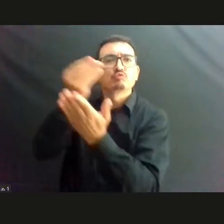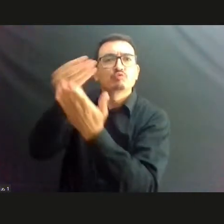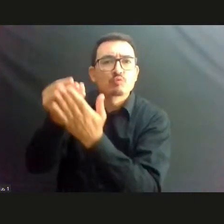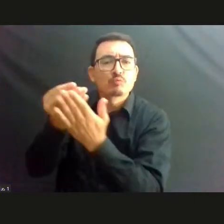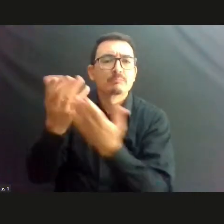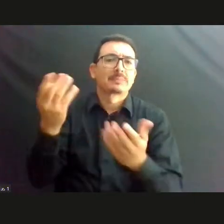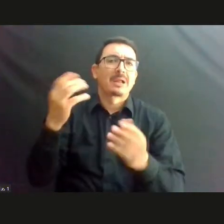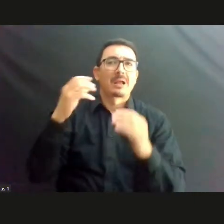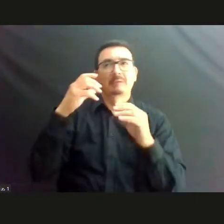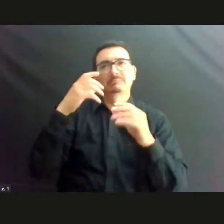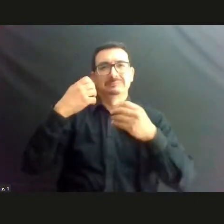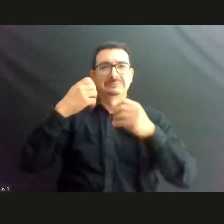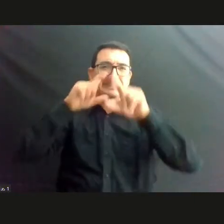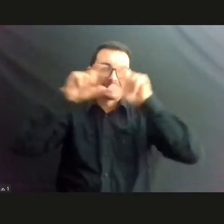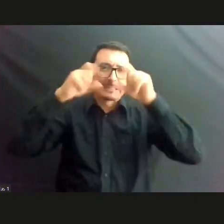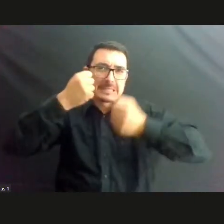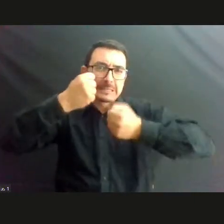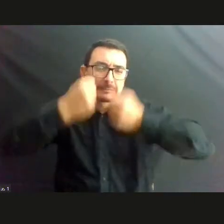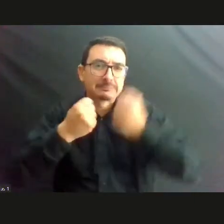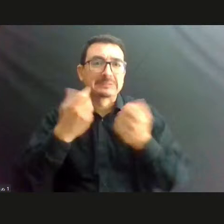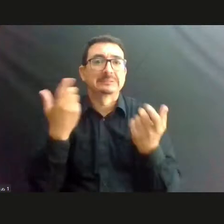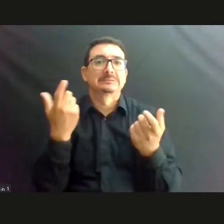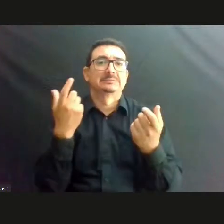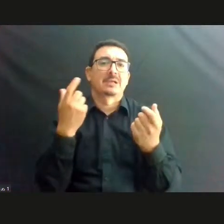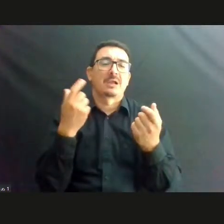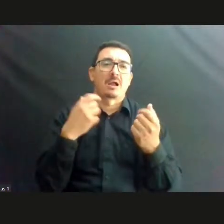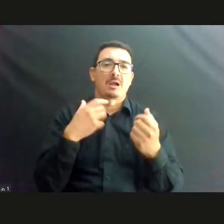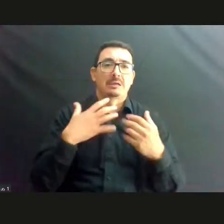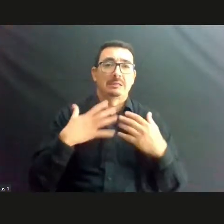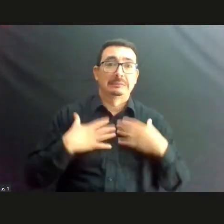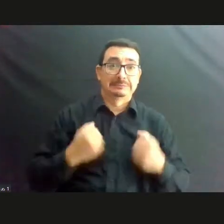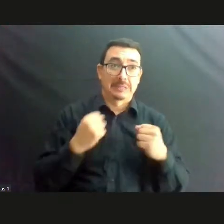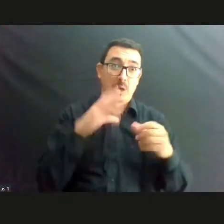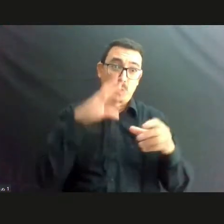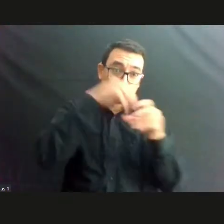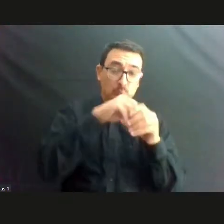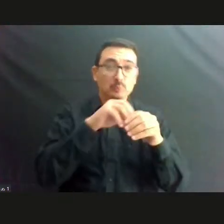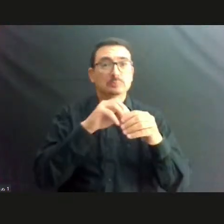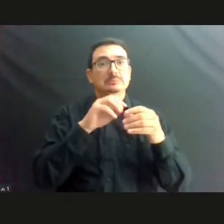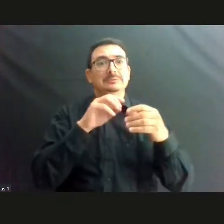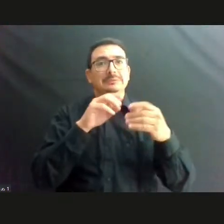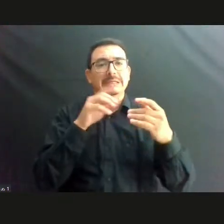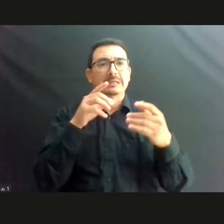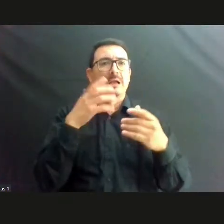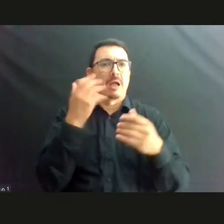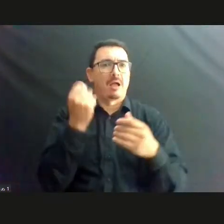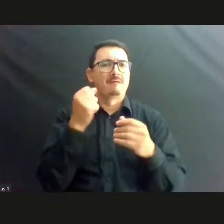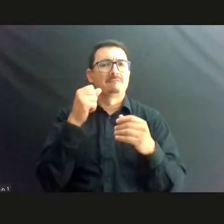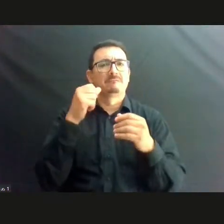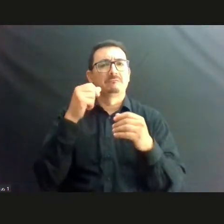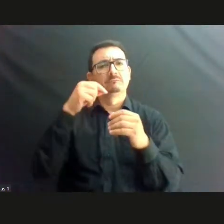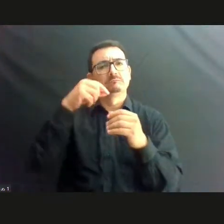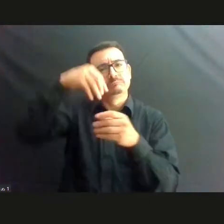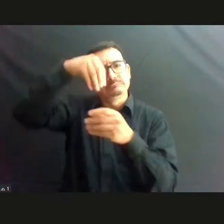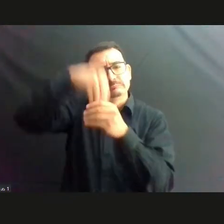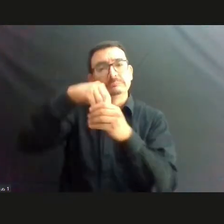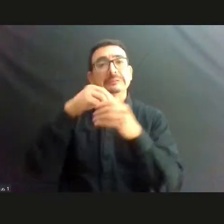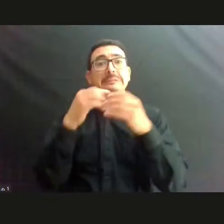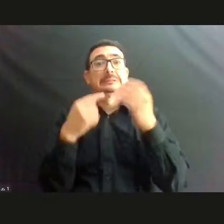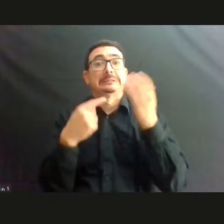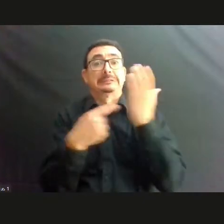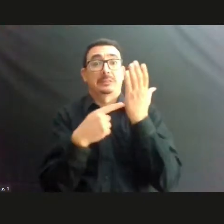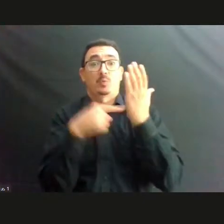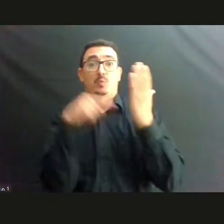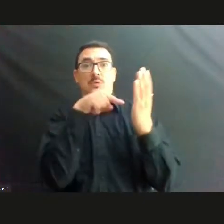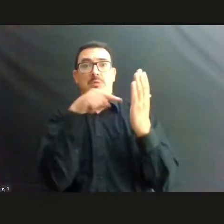creativas han tenido un impulso importante, y eso ha sido positivo. Sabemos